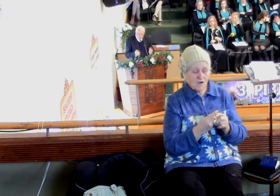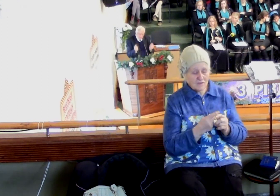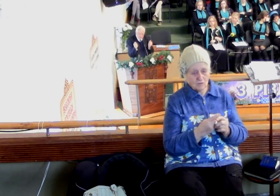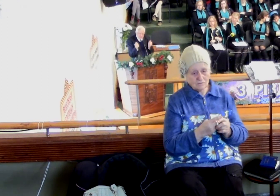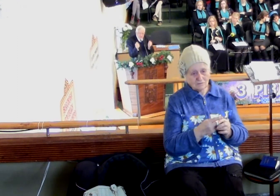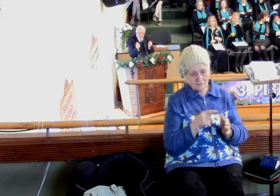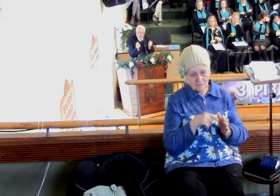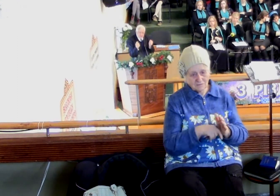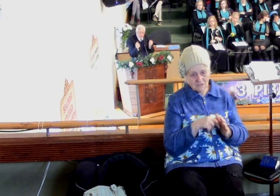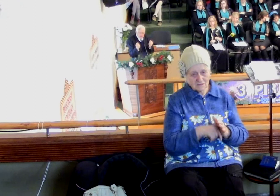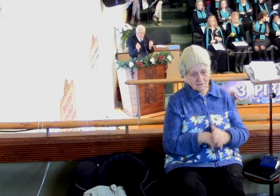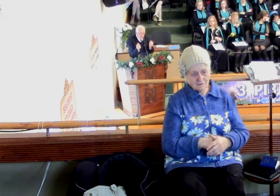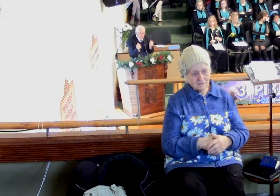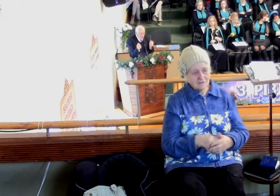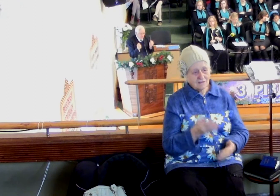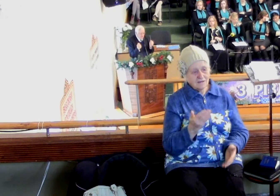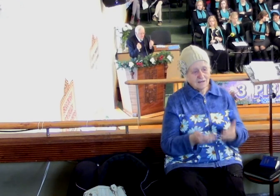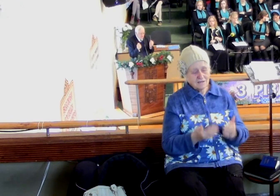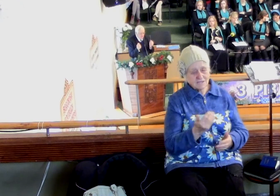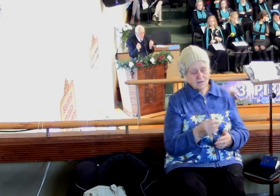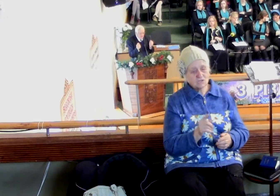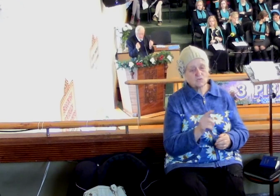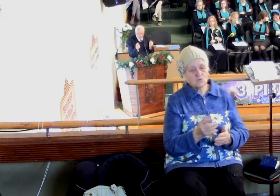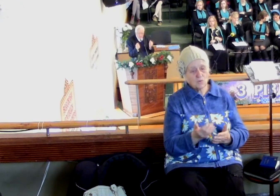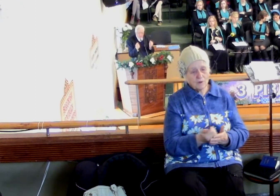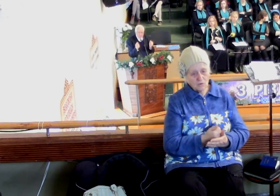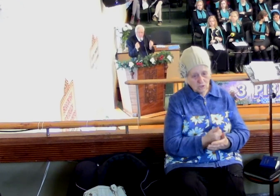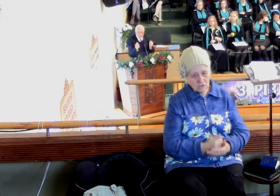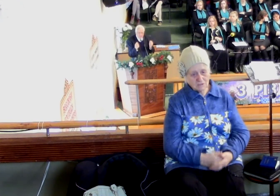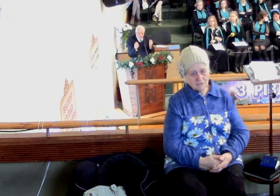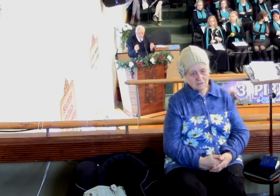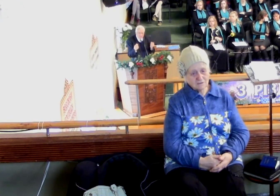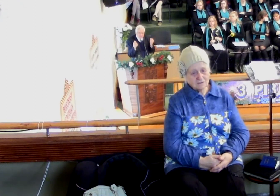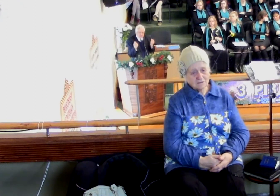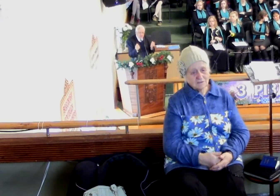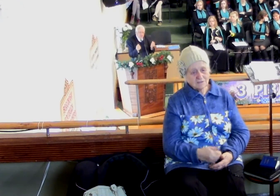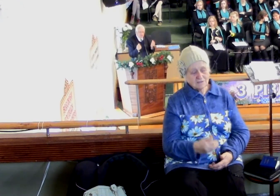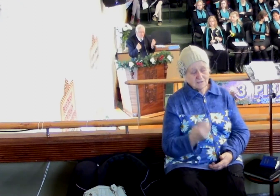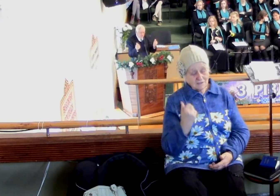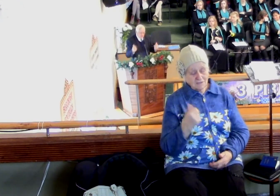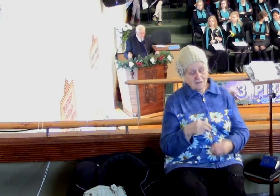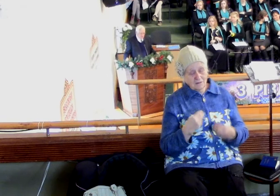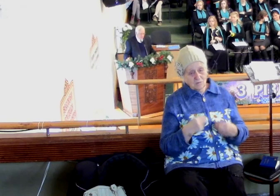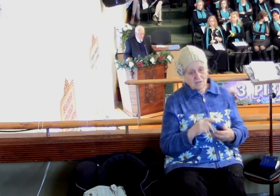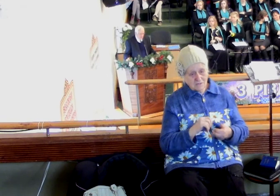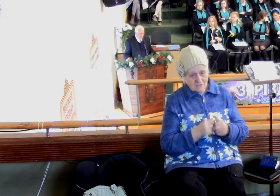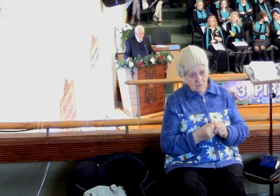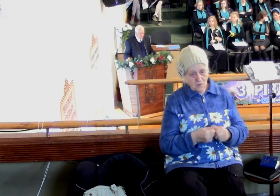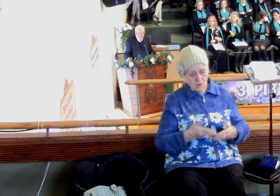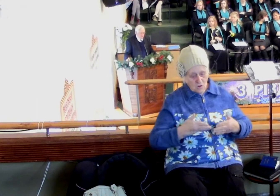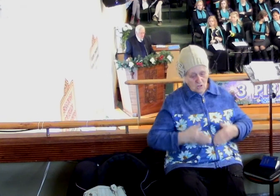суть. Если вы получите нечто... Друзья, я запомнил Рождество конфетами.